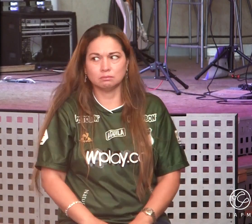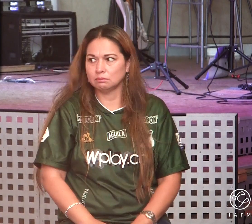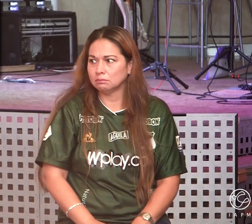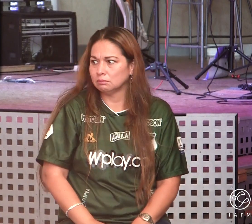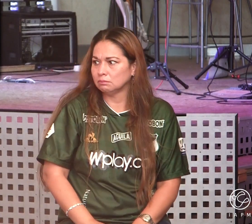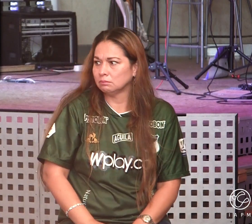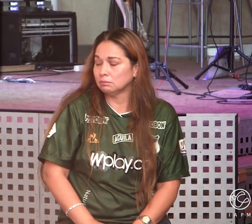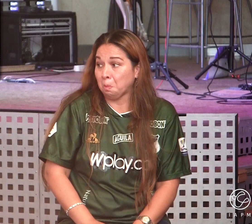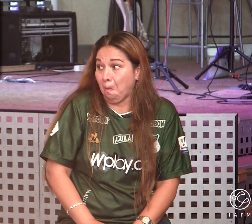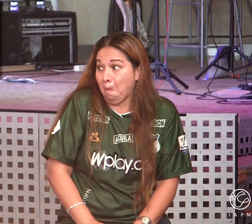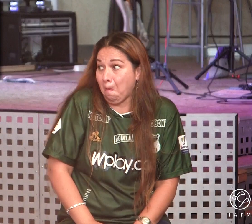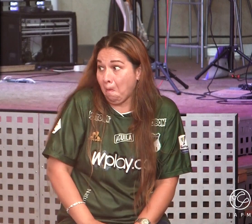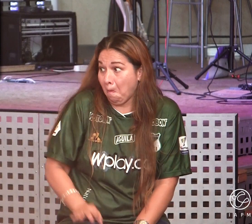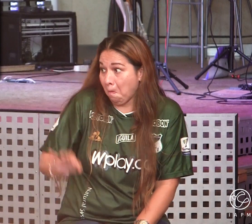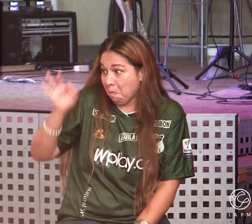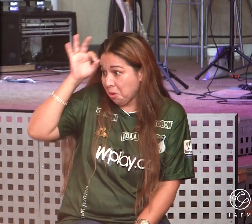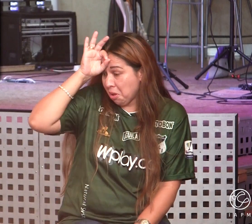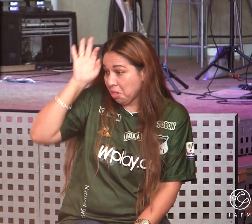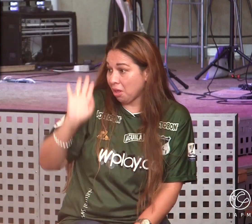unas 10 veces le dije.